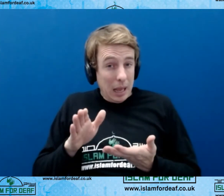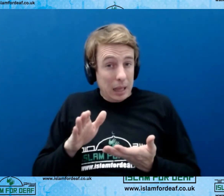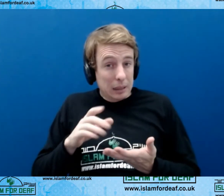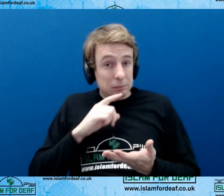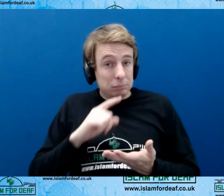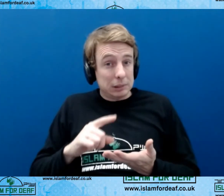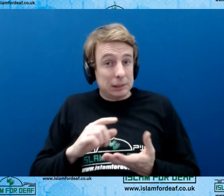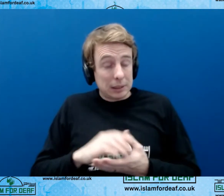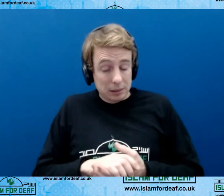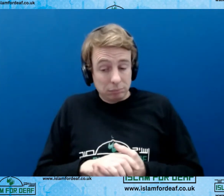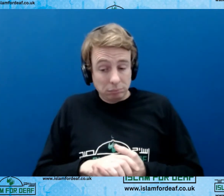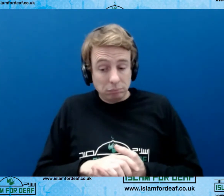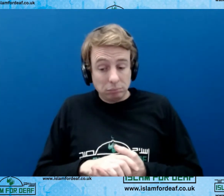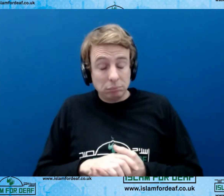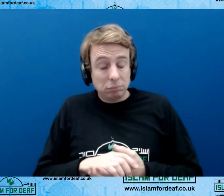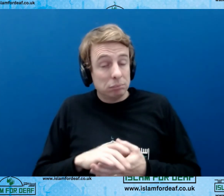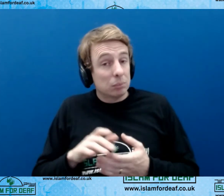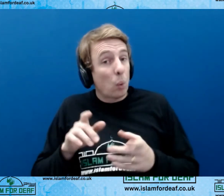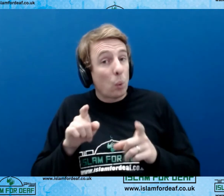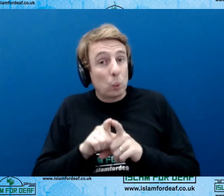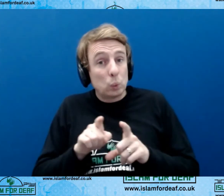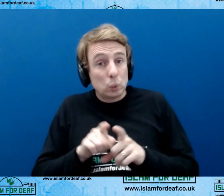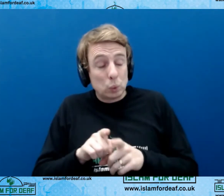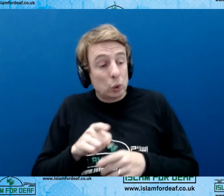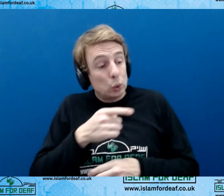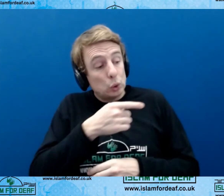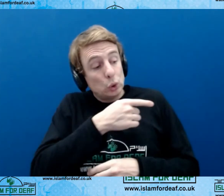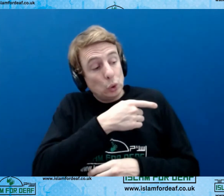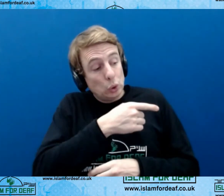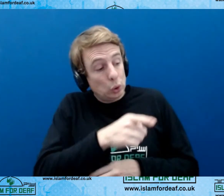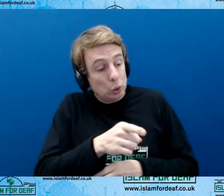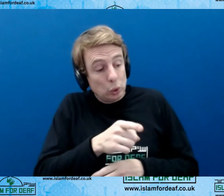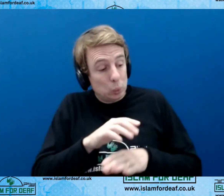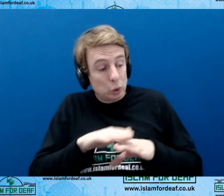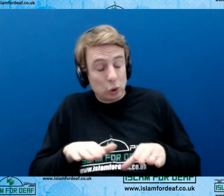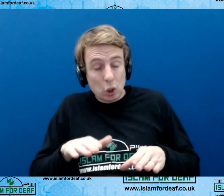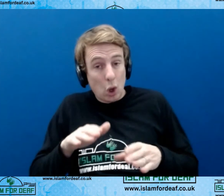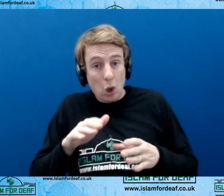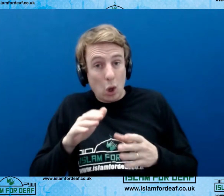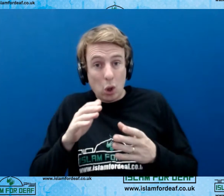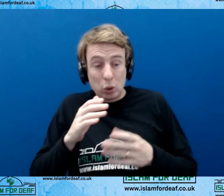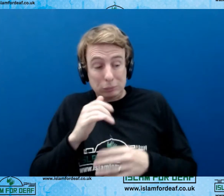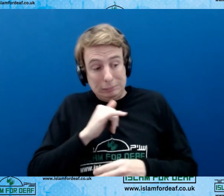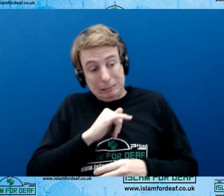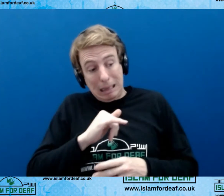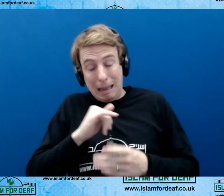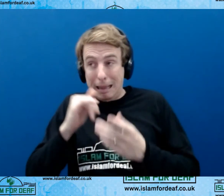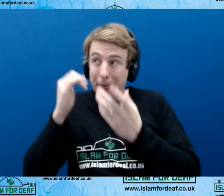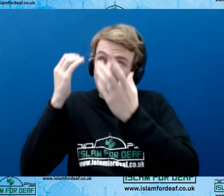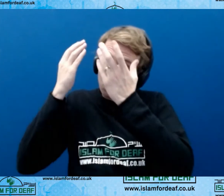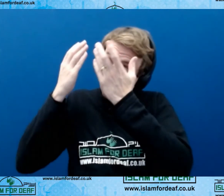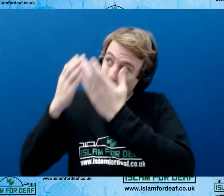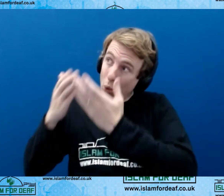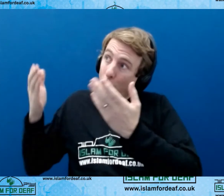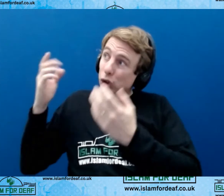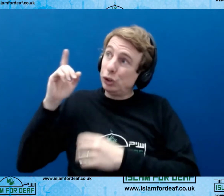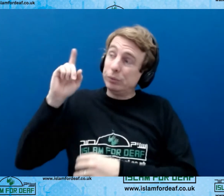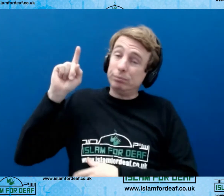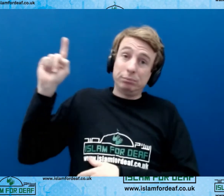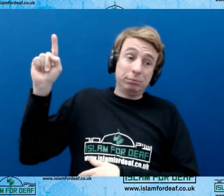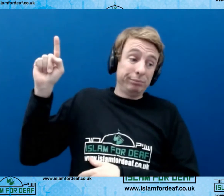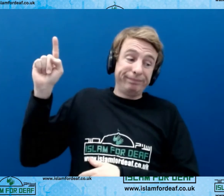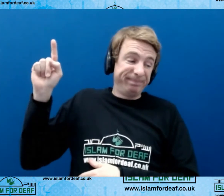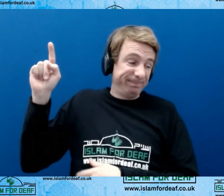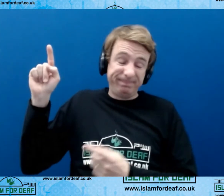will you worship that which I worship. وكان أحدهم يصنع إلهه وصنمه